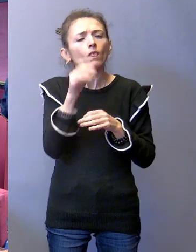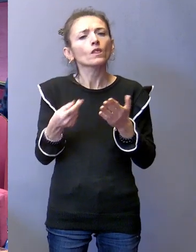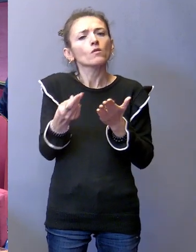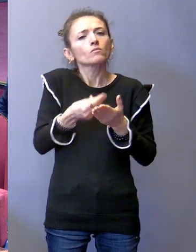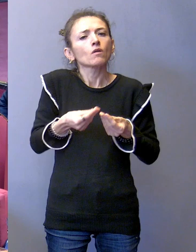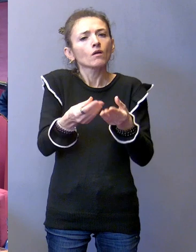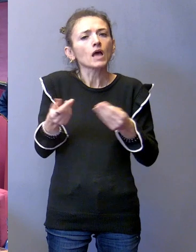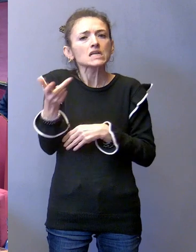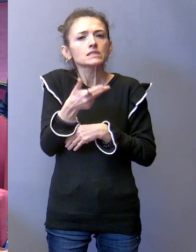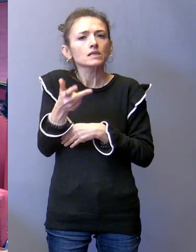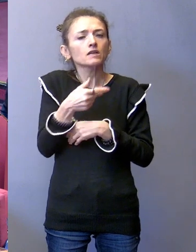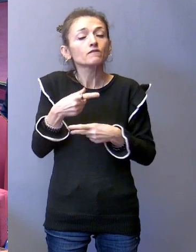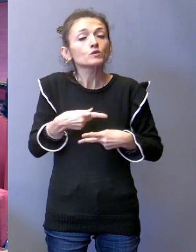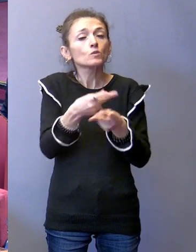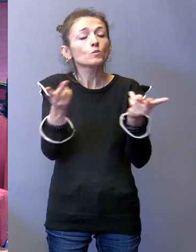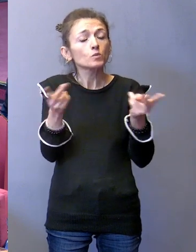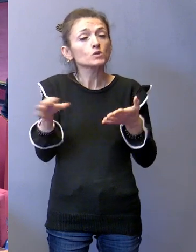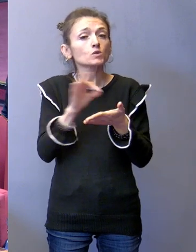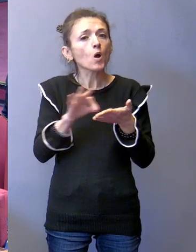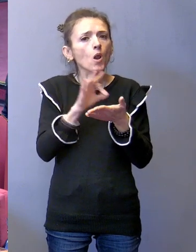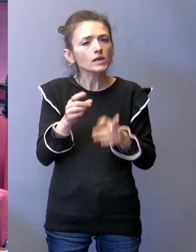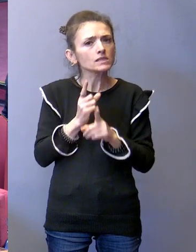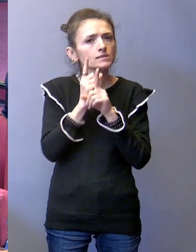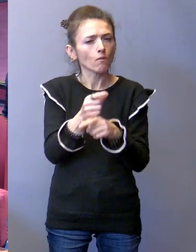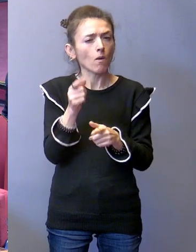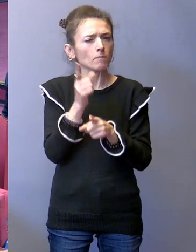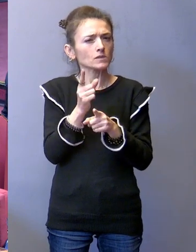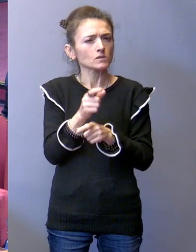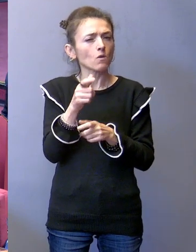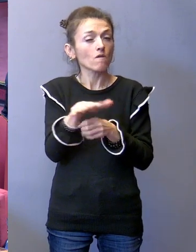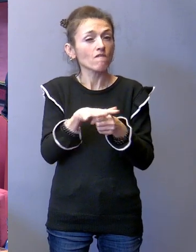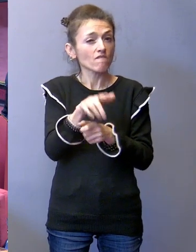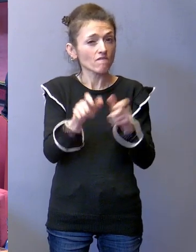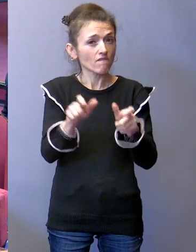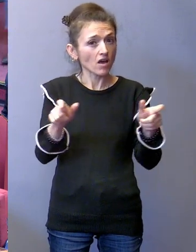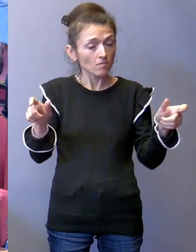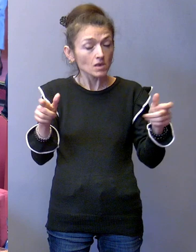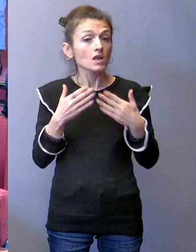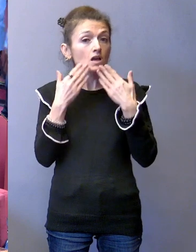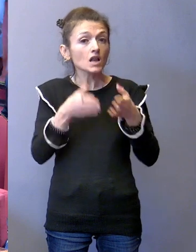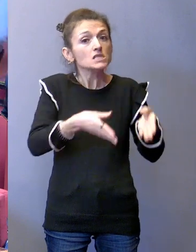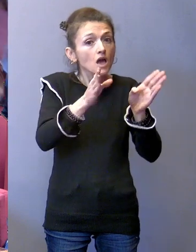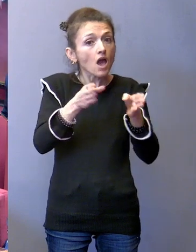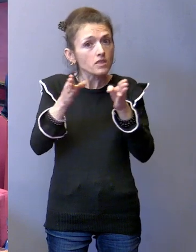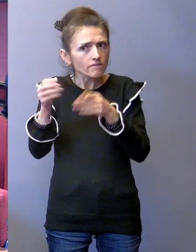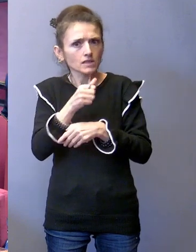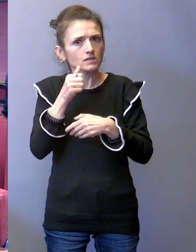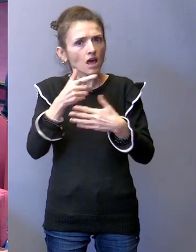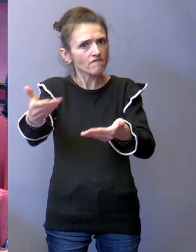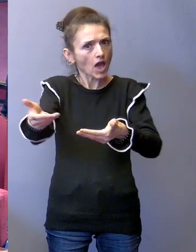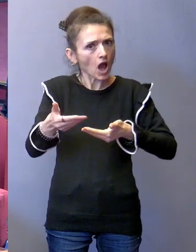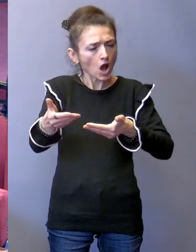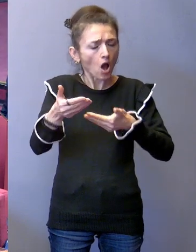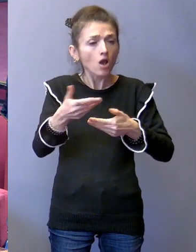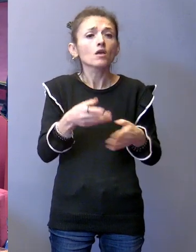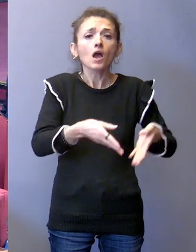scolastici rispondenti ai nuovi bisogni delle famiglie attraverso gli edifici necessari ad accoglierli esistenti o non ancora